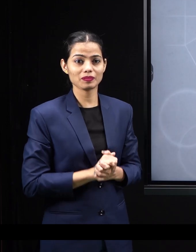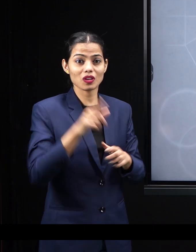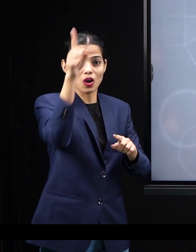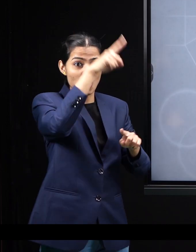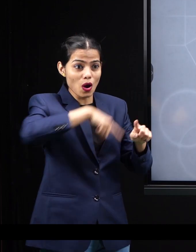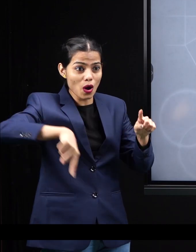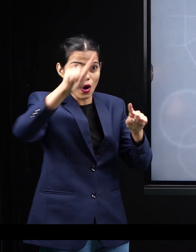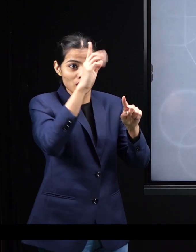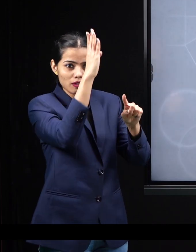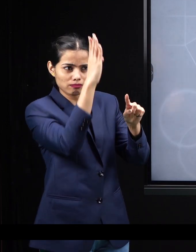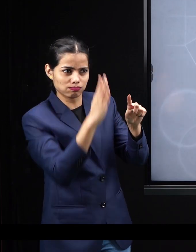சுற்றளவு.